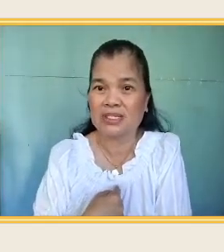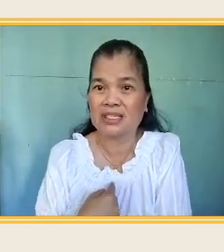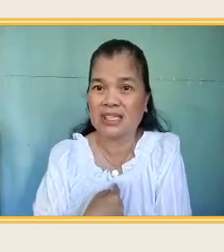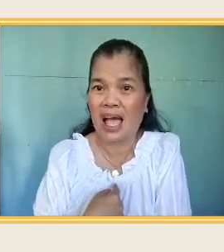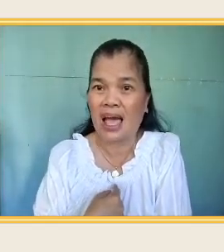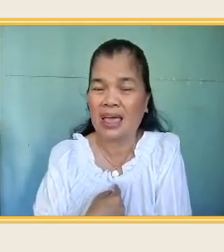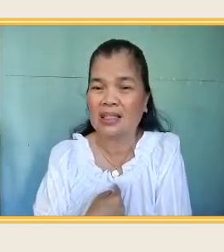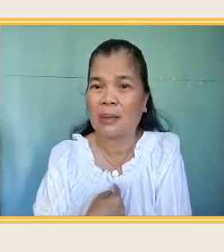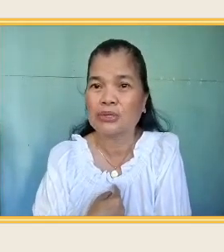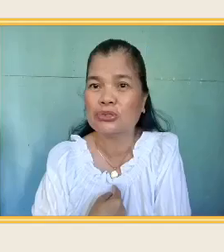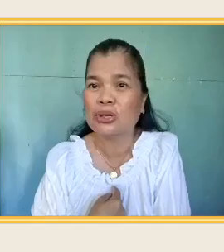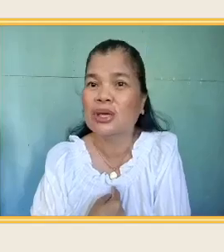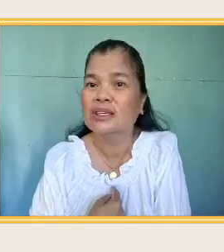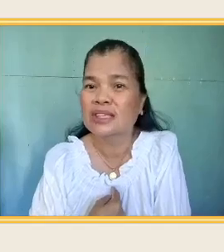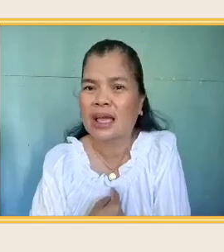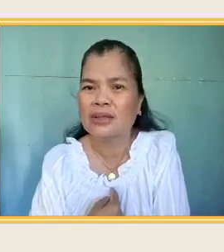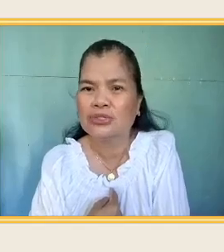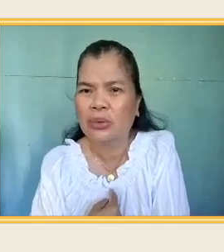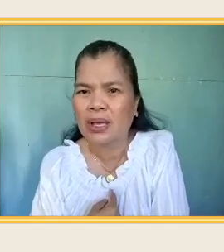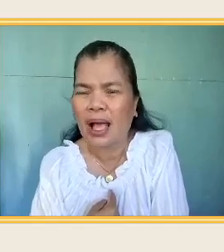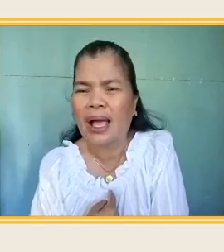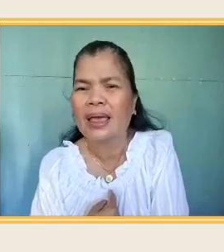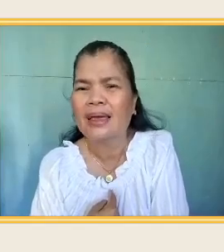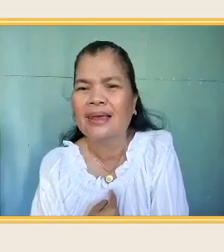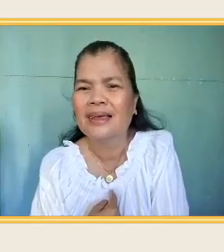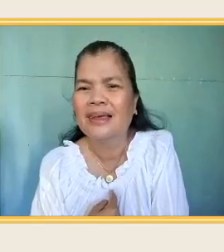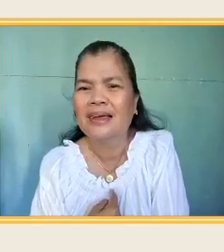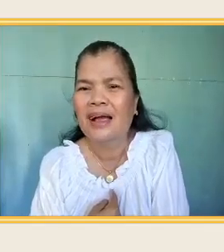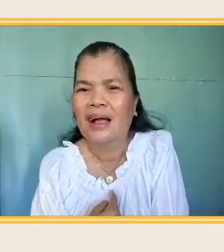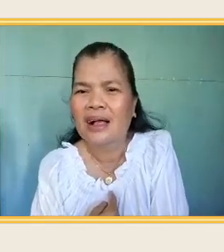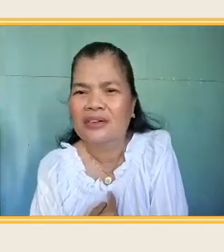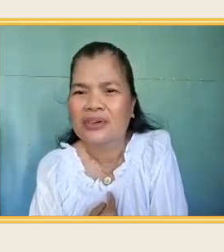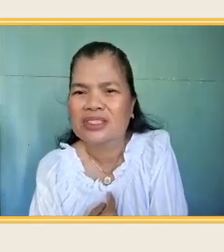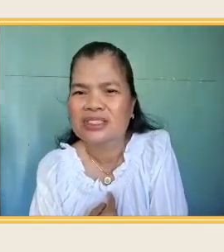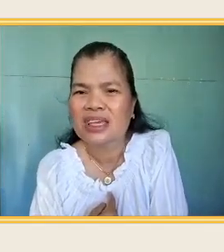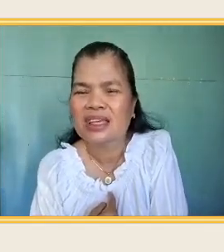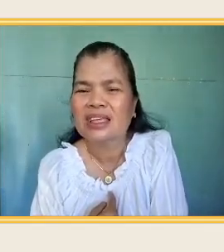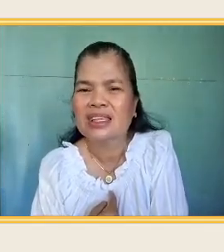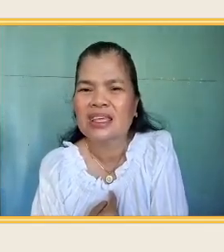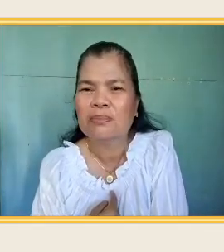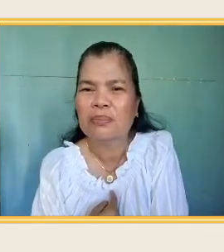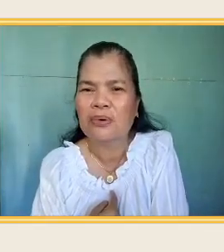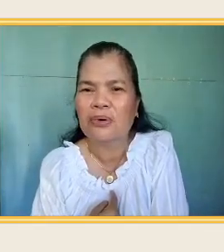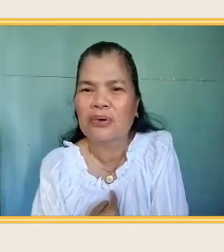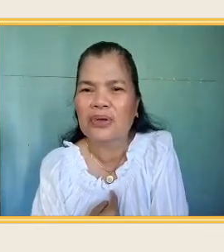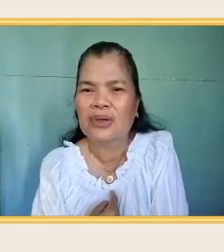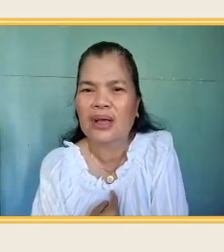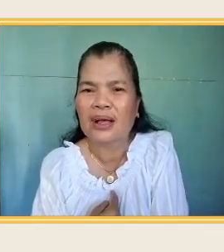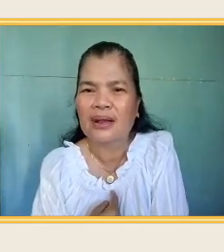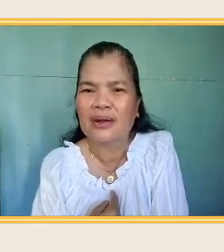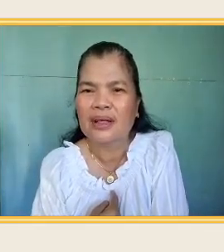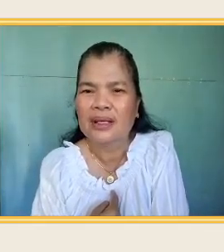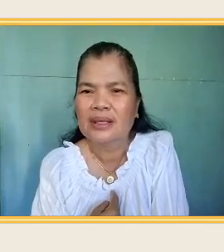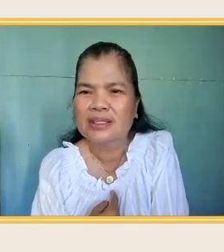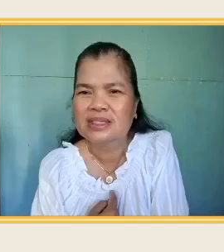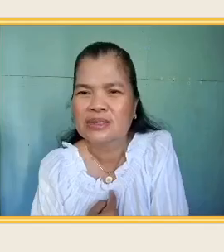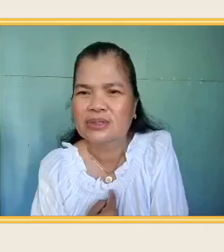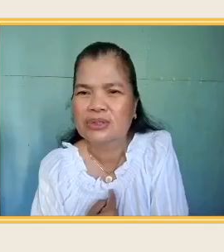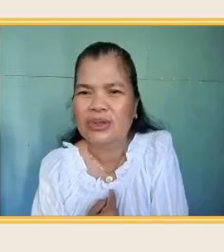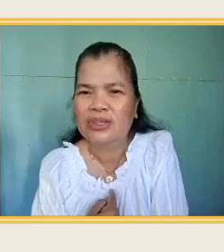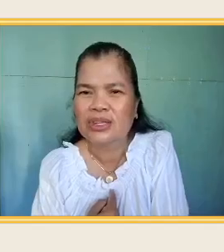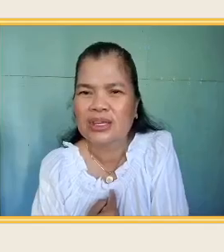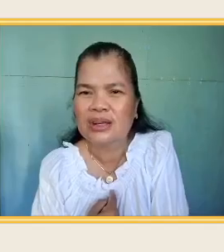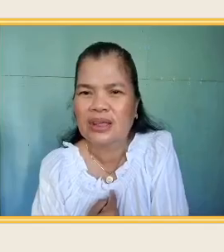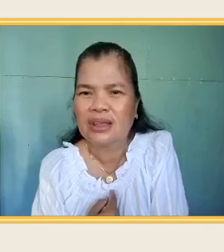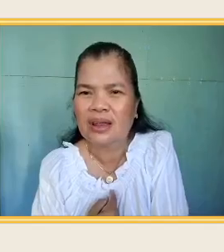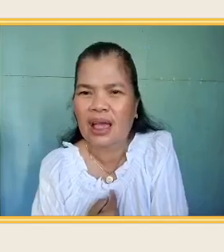That represents I. Tapos yung second drawing I. Christine, hindi po. Sino